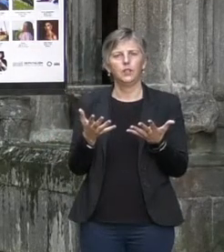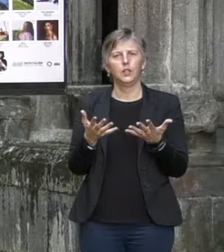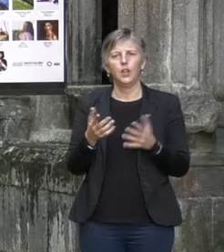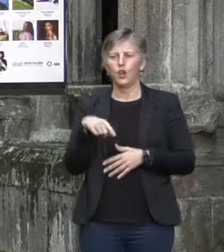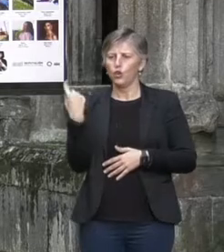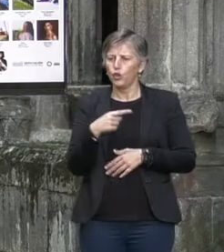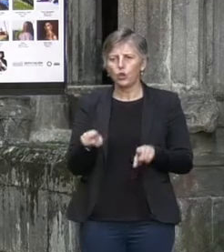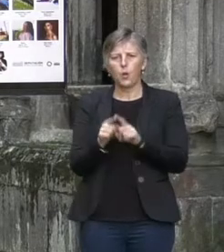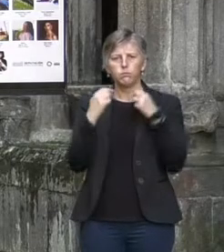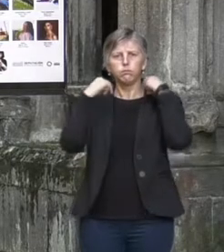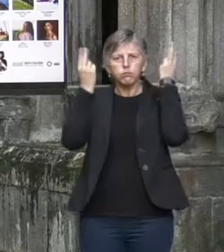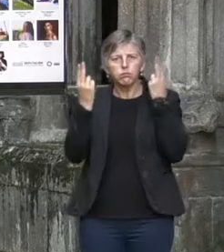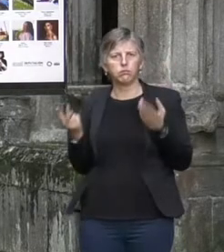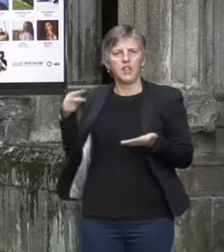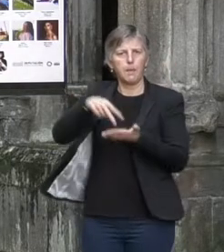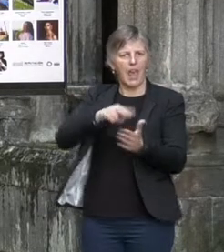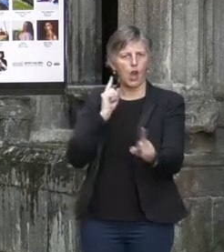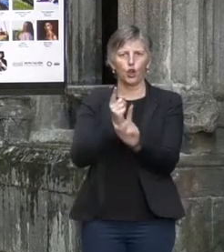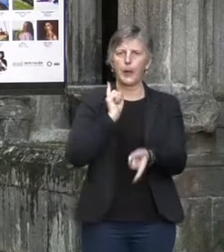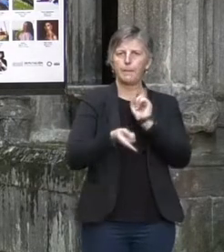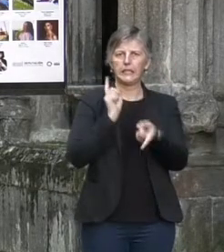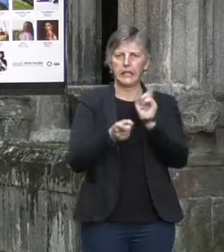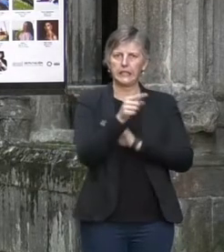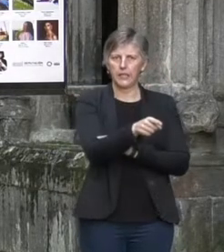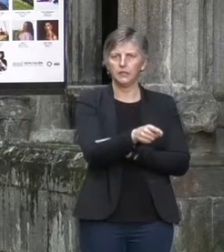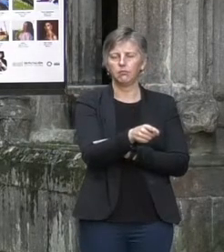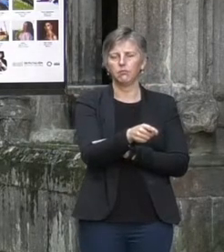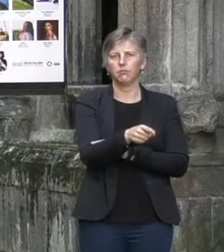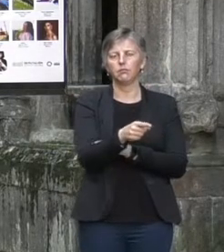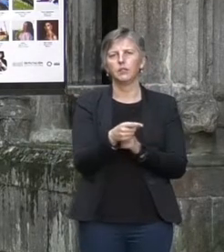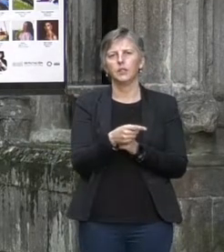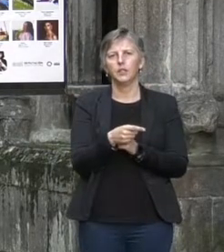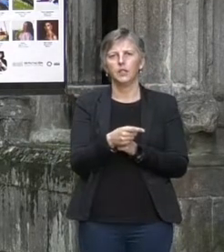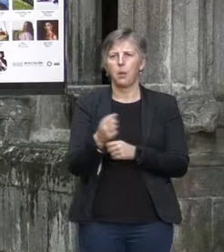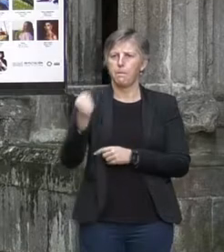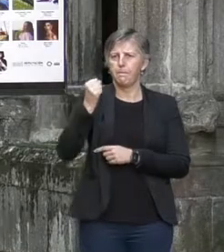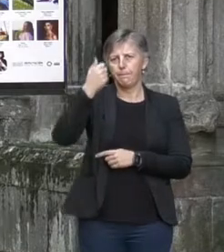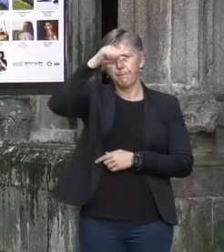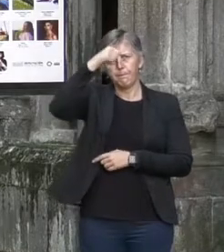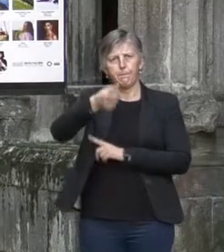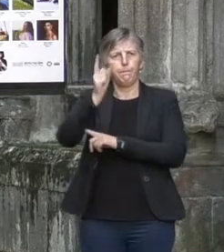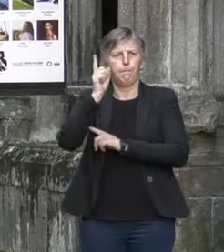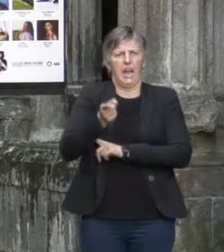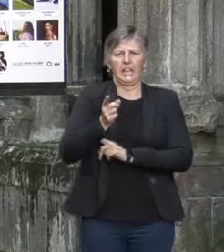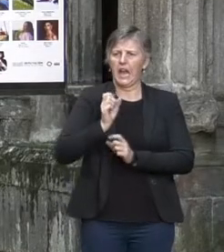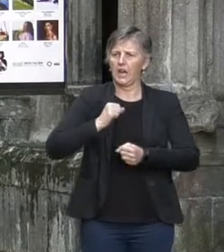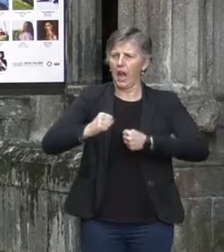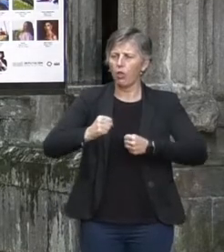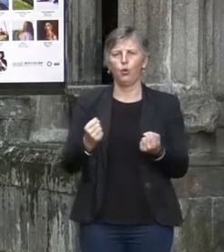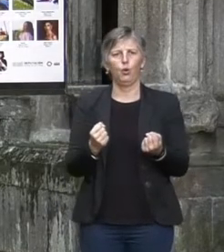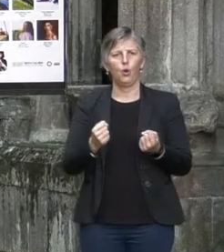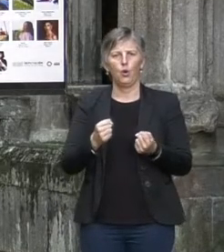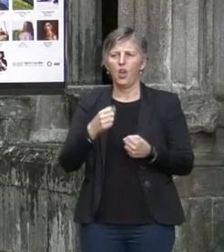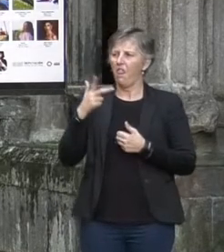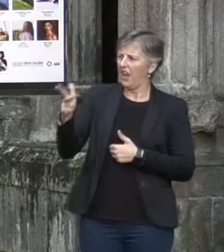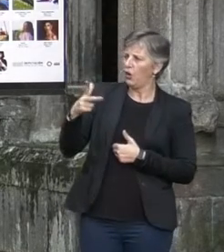poniéndonos de pé en contra dos machistas, do machismo, do patriarcado, da negación dos dereitos